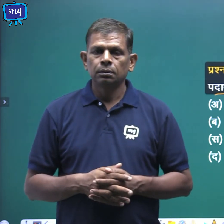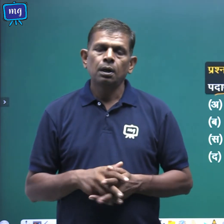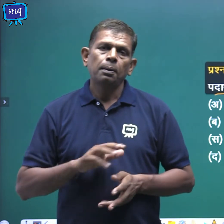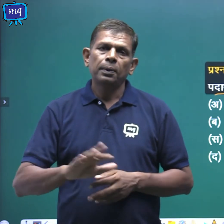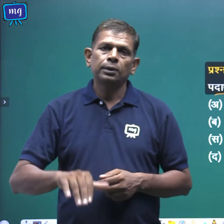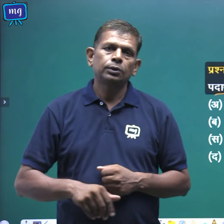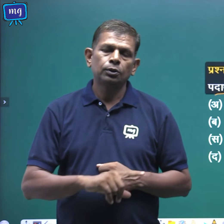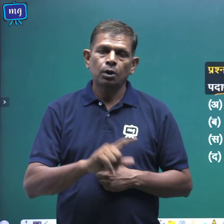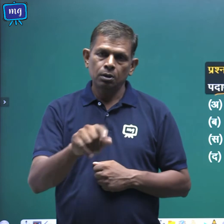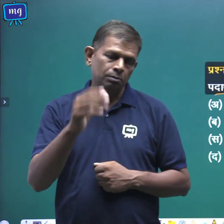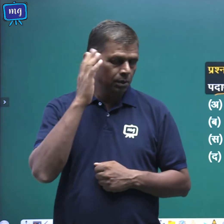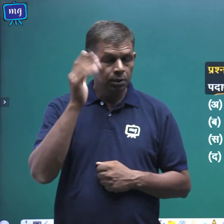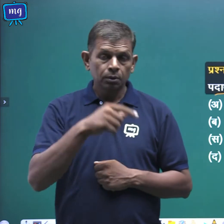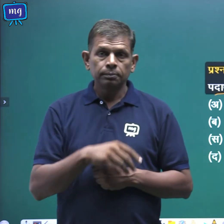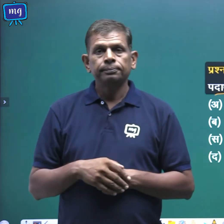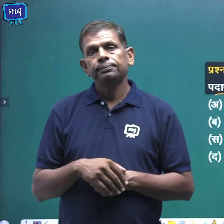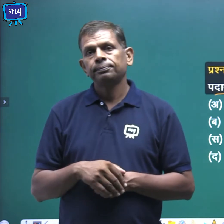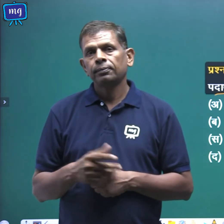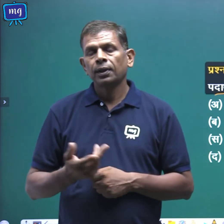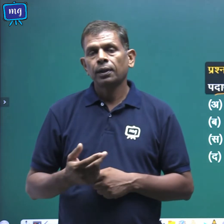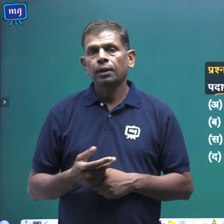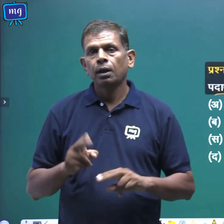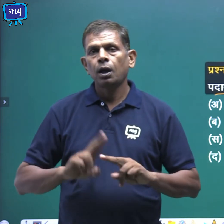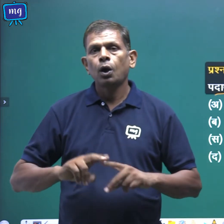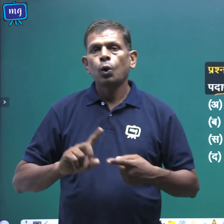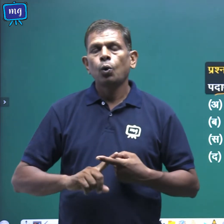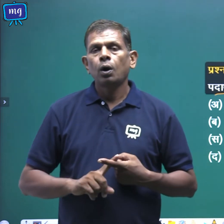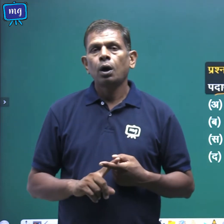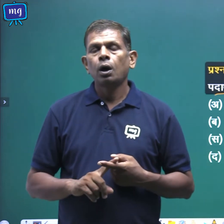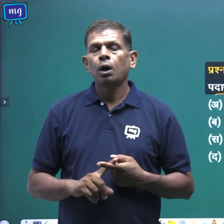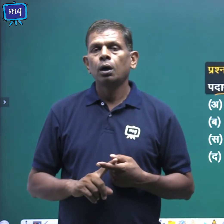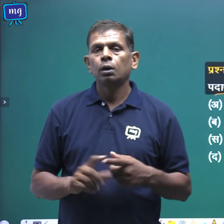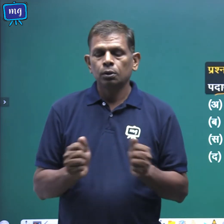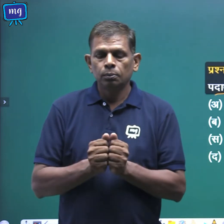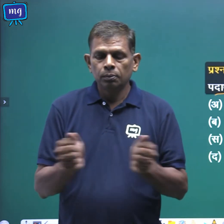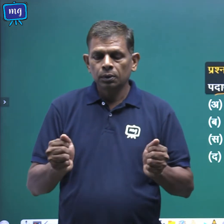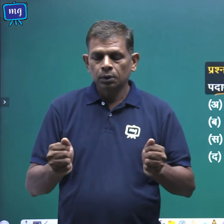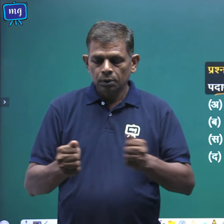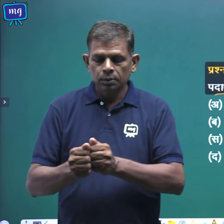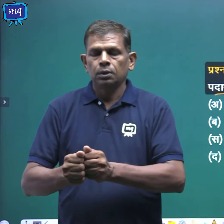बच्चों, जानते ही हो आप कि लोहा चुंबक से चिपकता है,